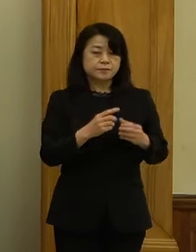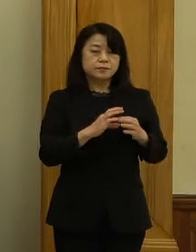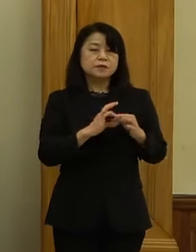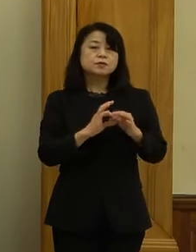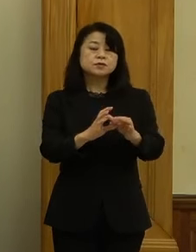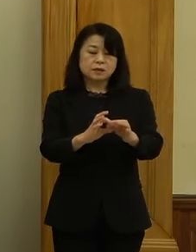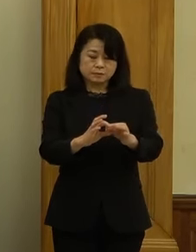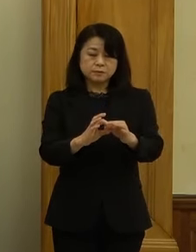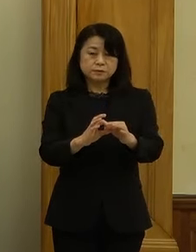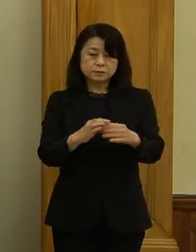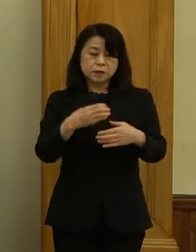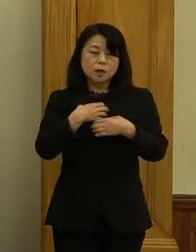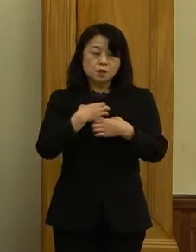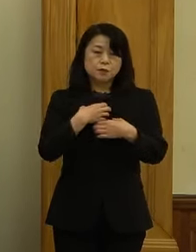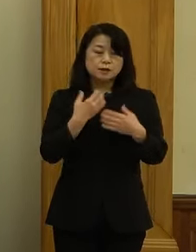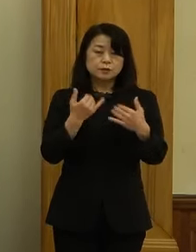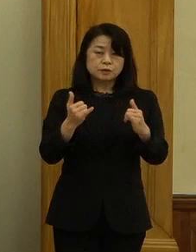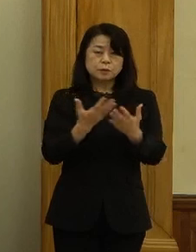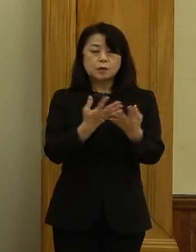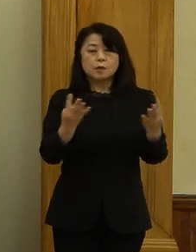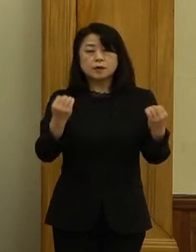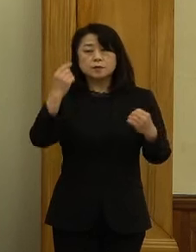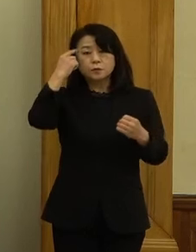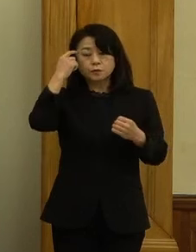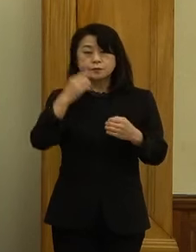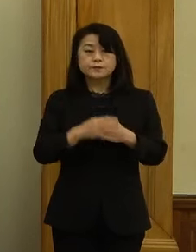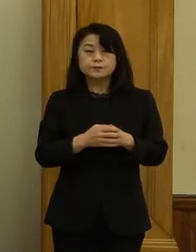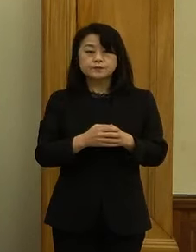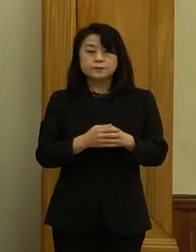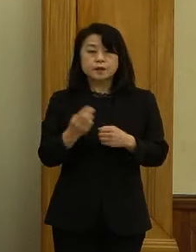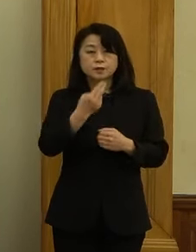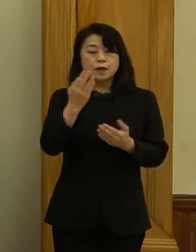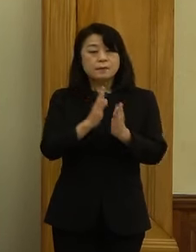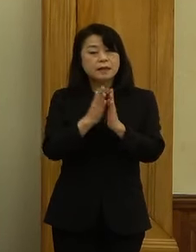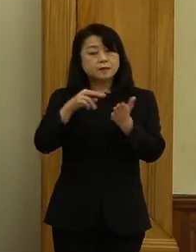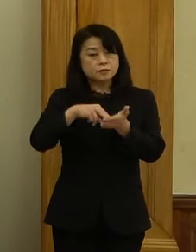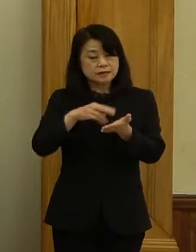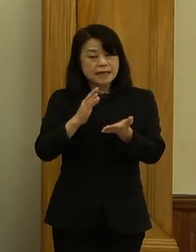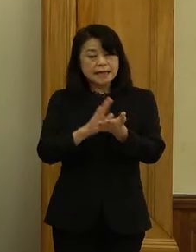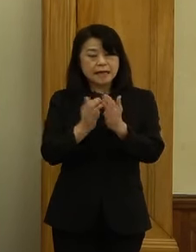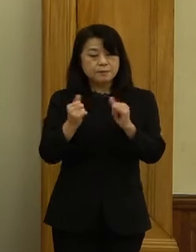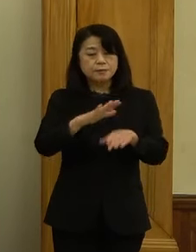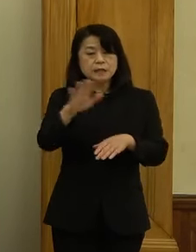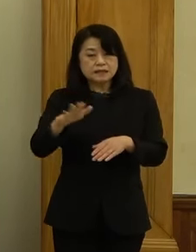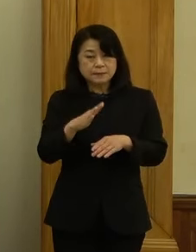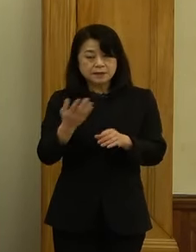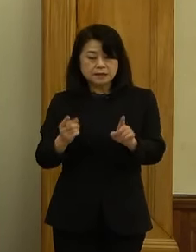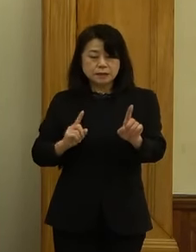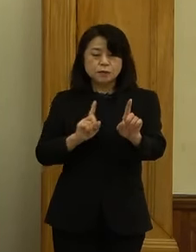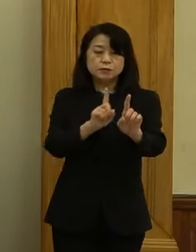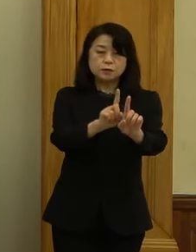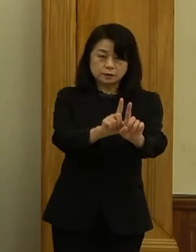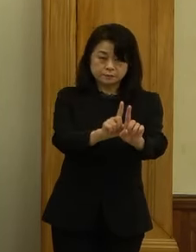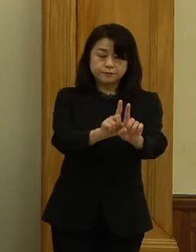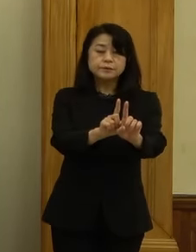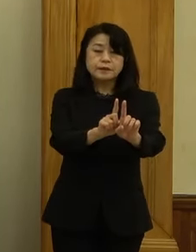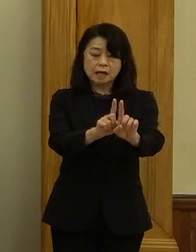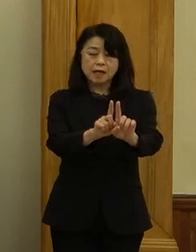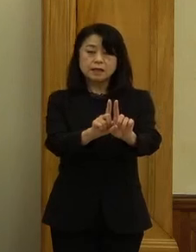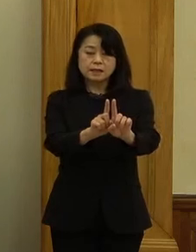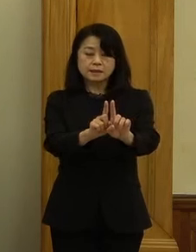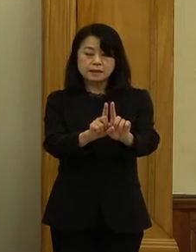に不安な思いを抱いておられる方も多いかと思いますえ件として県民の皆さんに心から寄り添いながら